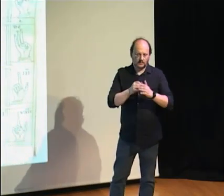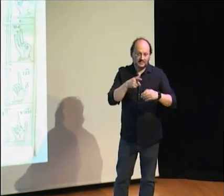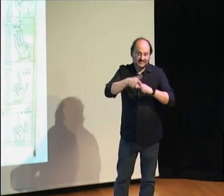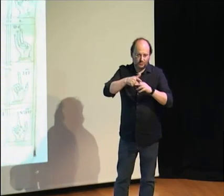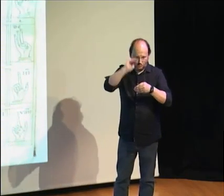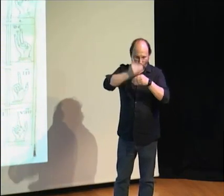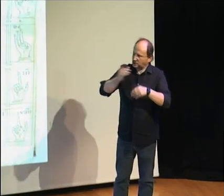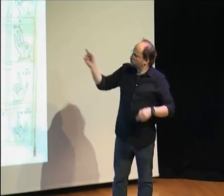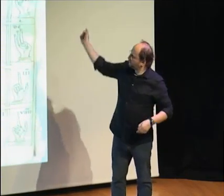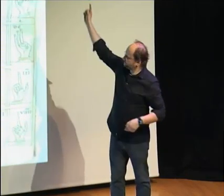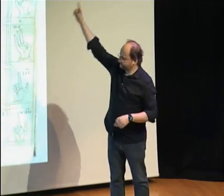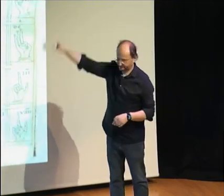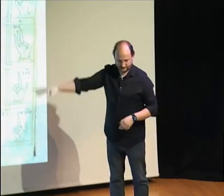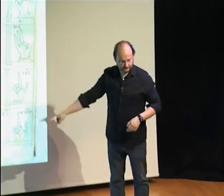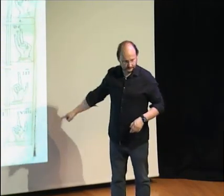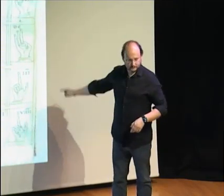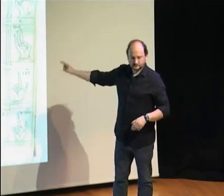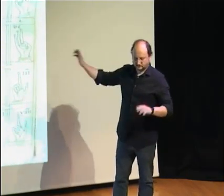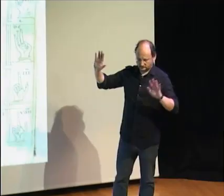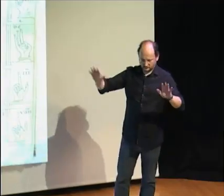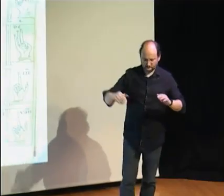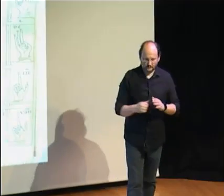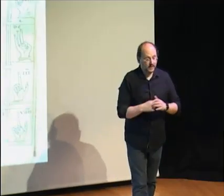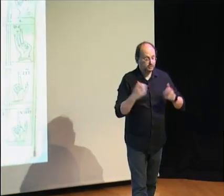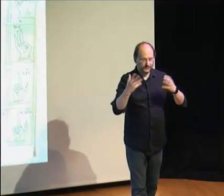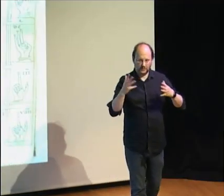Et sur ce tableau sur la droite, il y a la diapositive, ça date du début du Moyen-Âge.